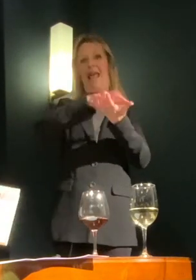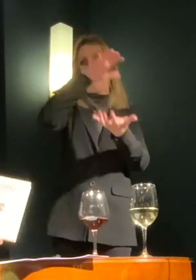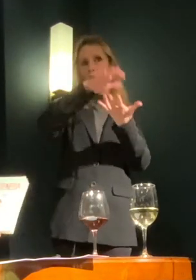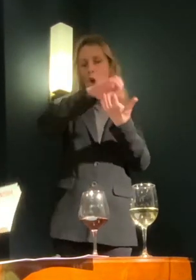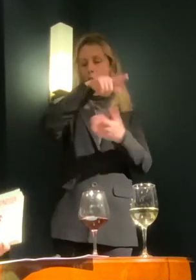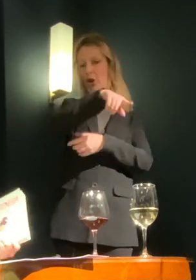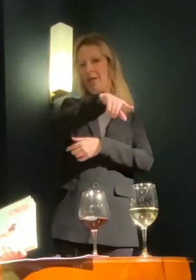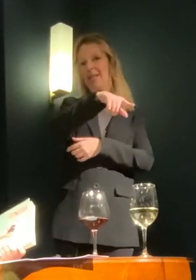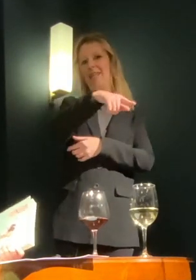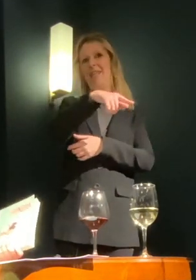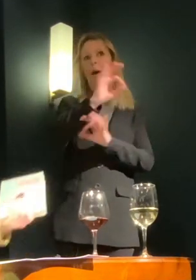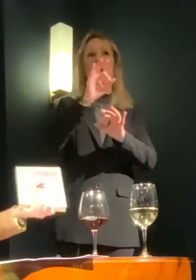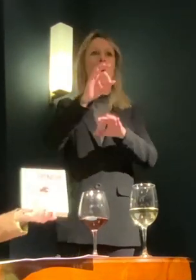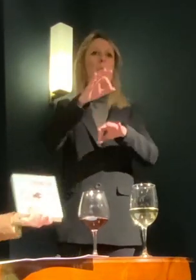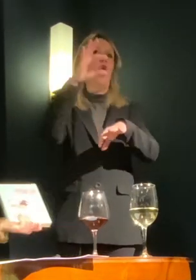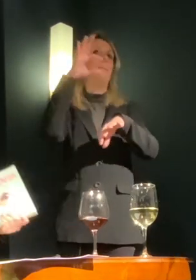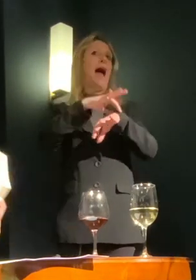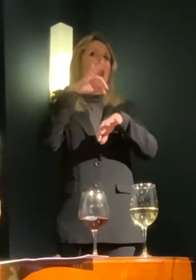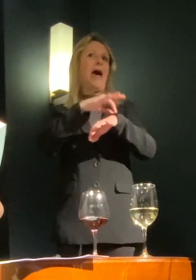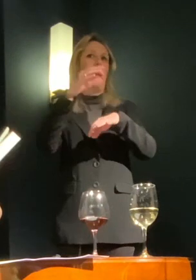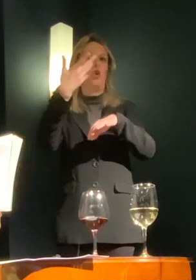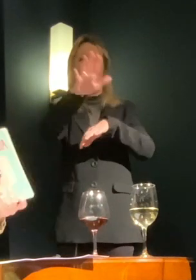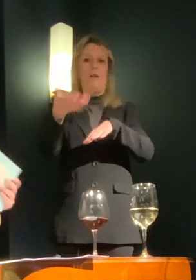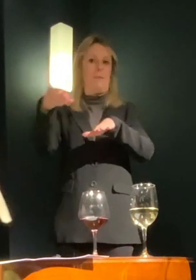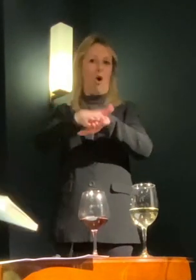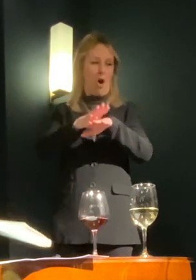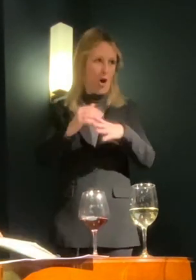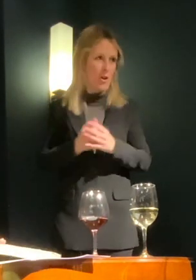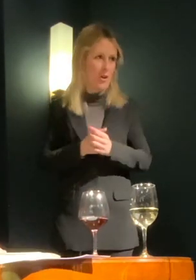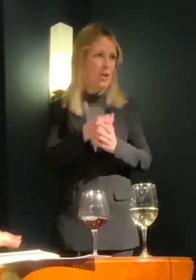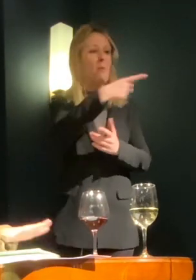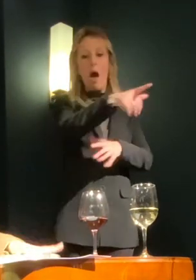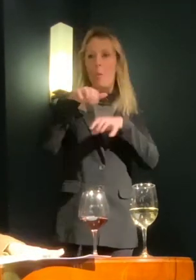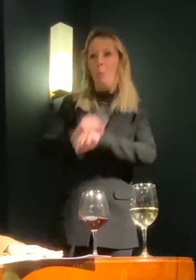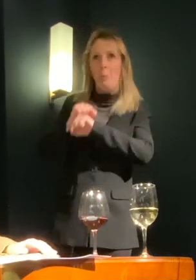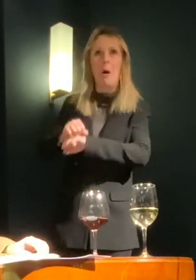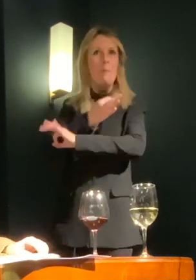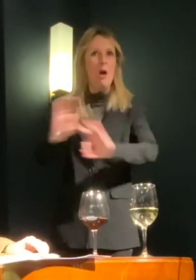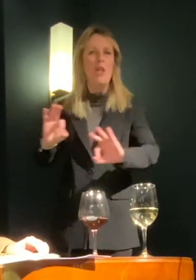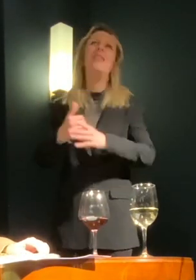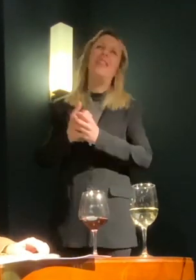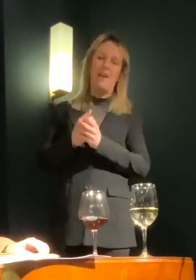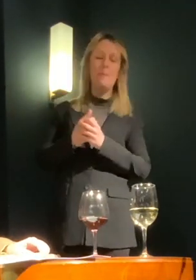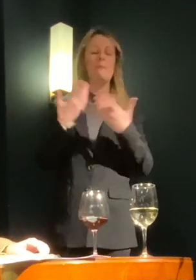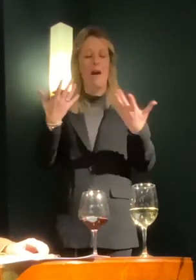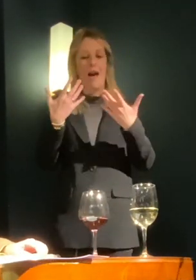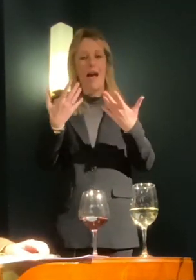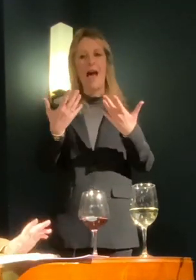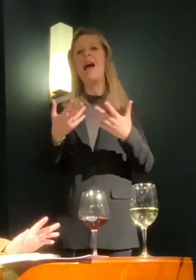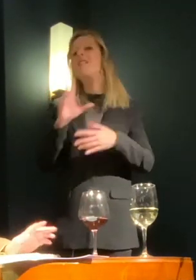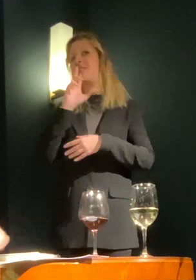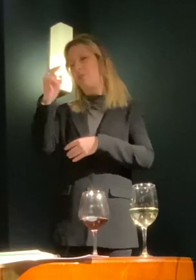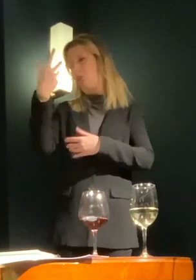per l'editoria è un malato terminale di solito, non Frenesia. Stiamo cercando di rianimarlo questa sera, ma come abbiamo detto iniziamo l'anno con